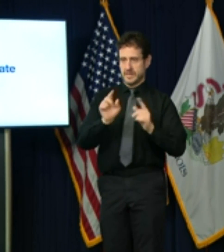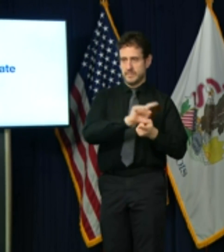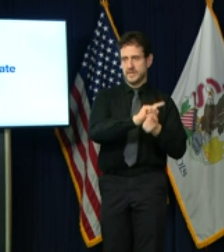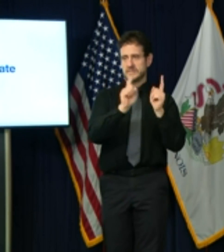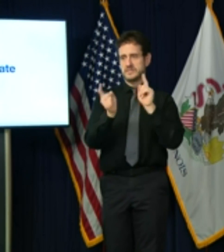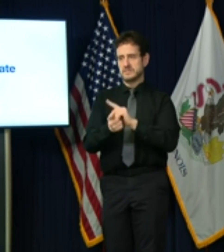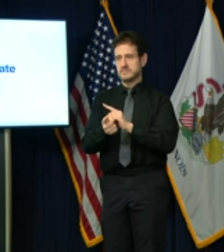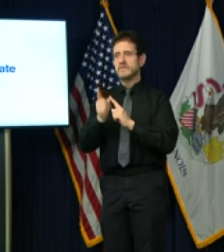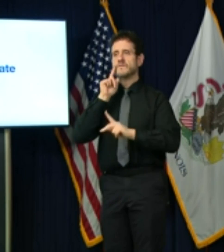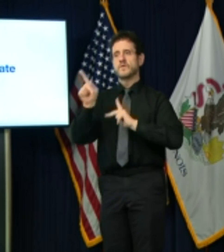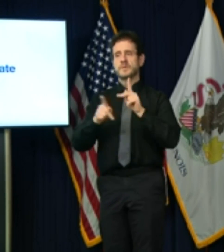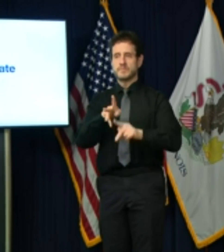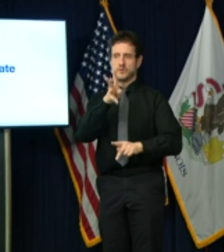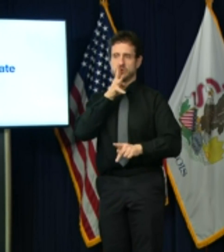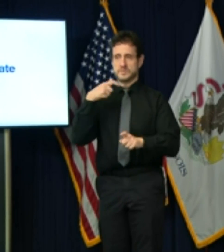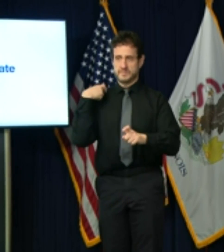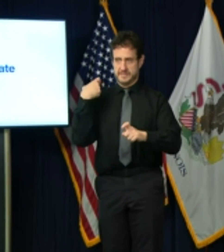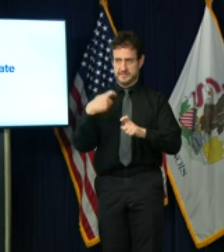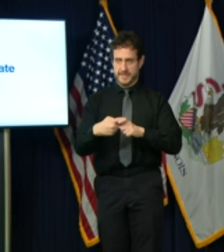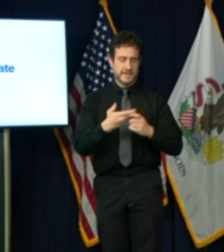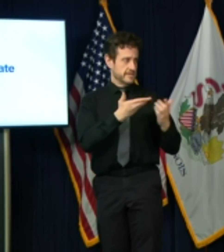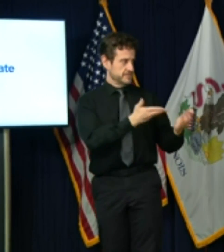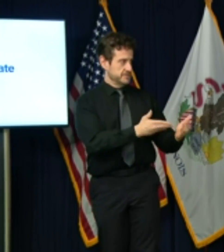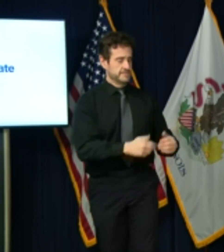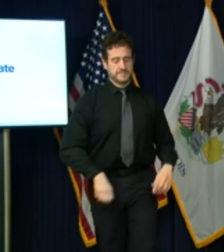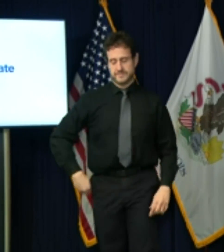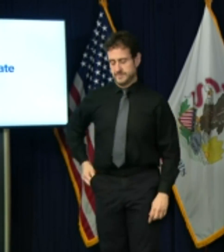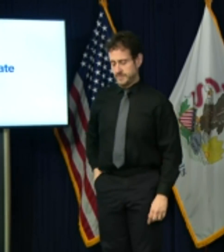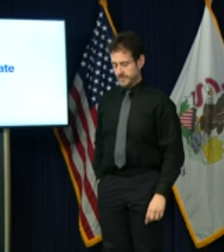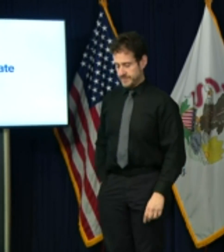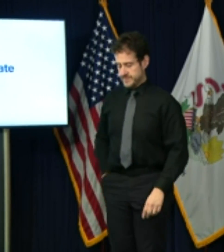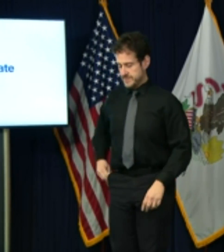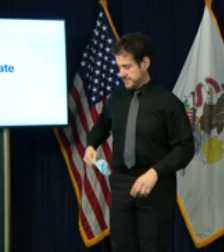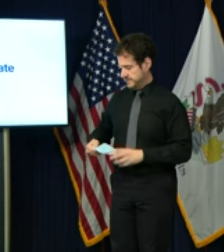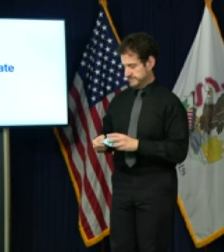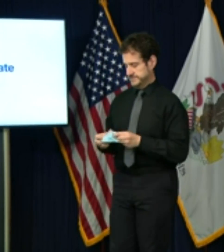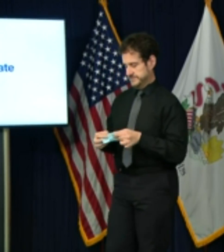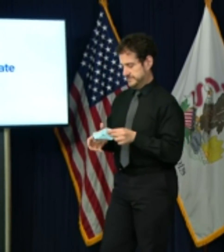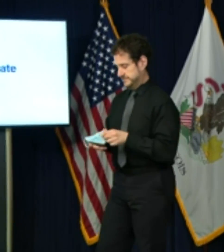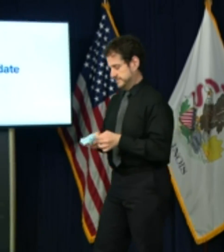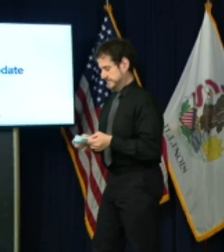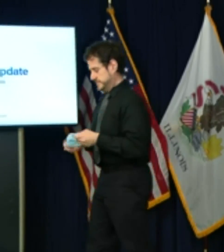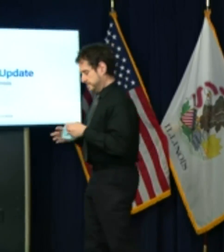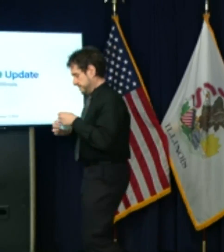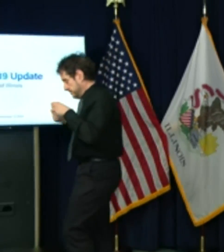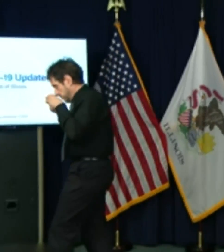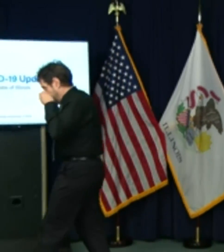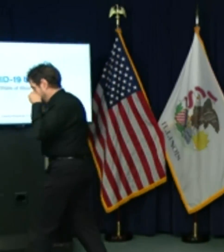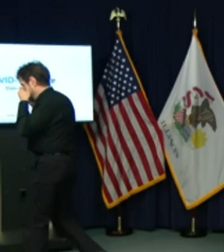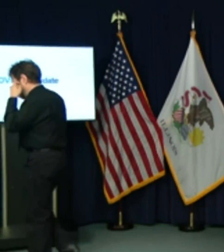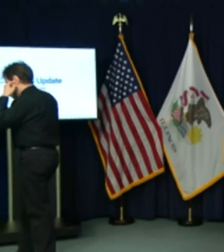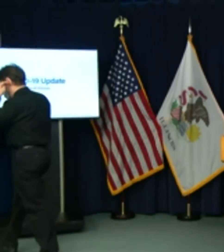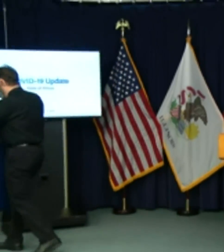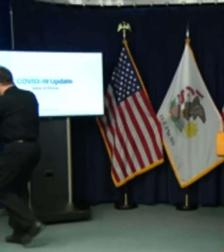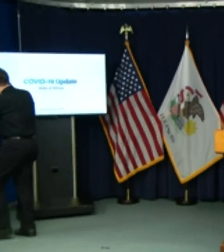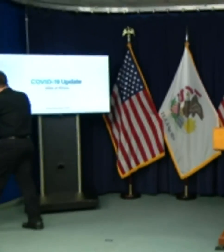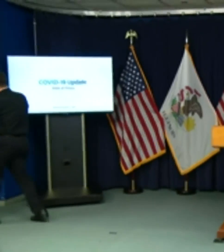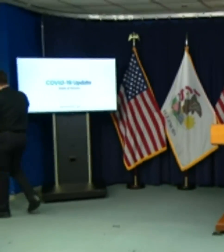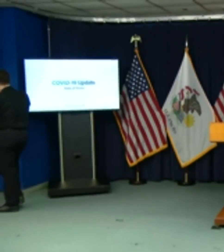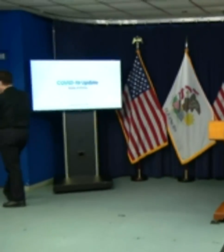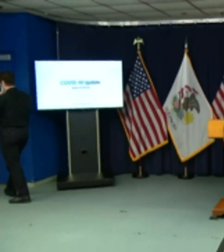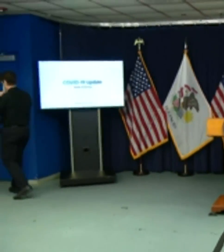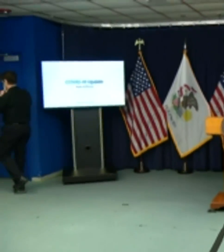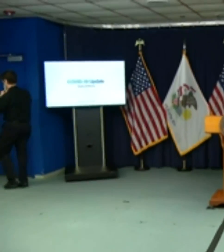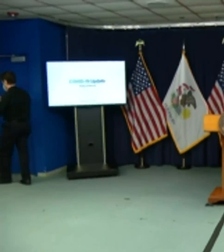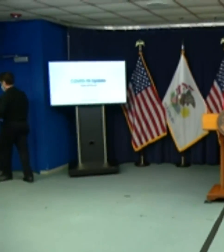Thank afternoon, everyone. Good afternoon. We anticipated that there be a second wave of COVID-19 and